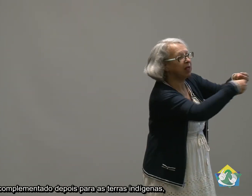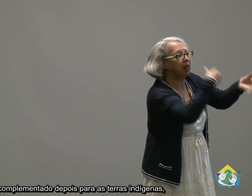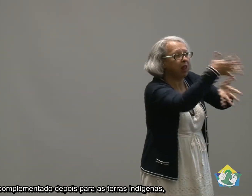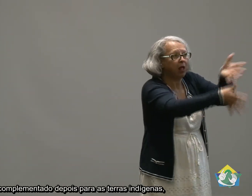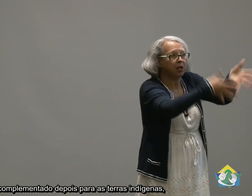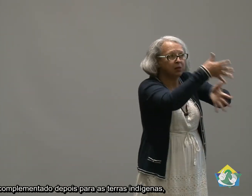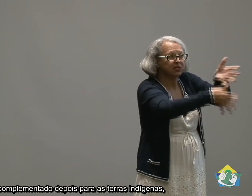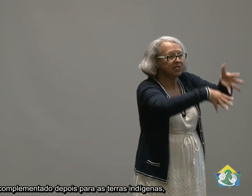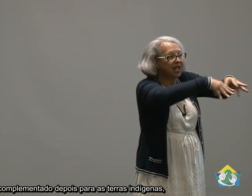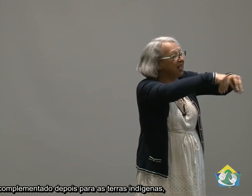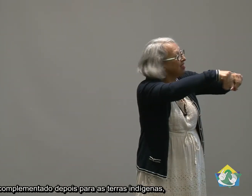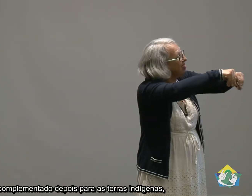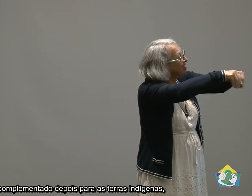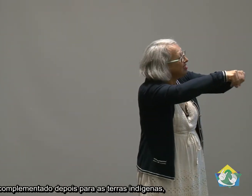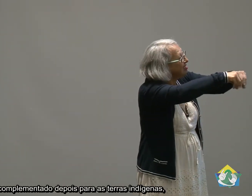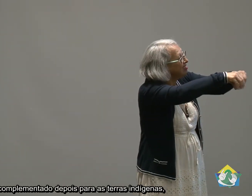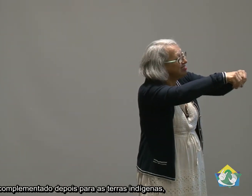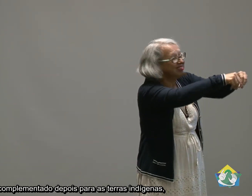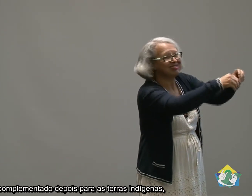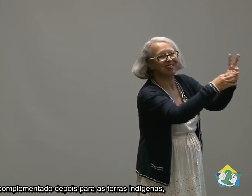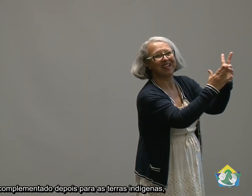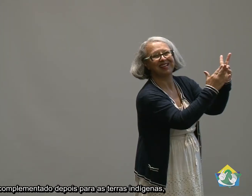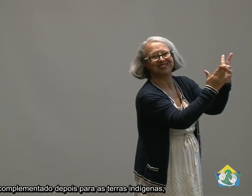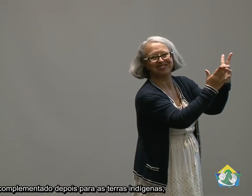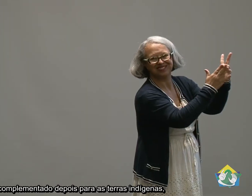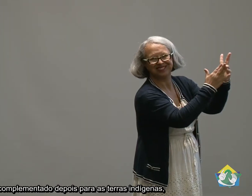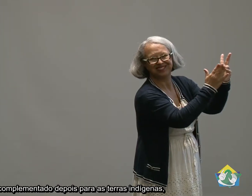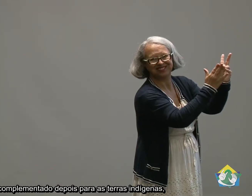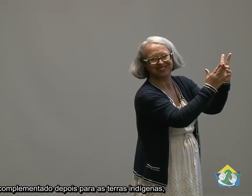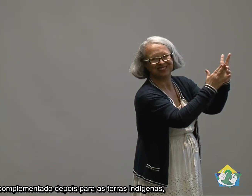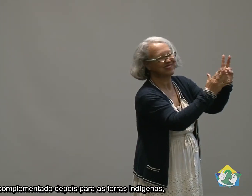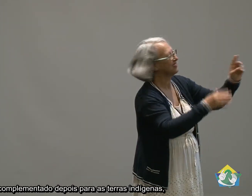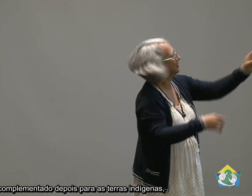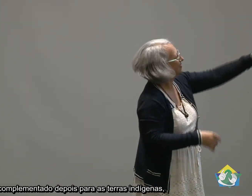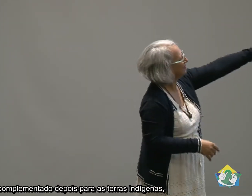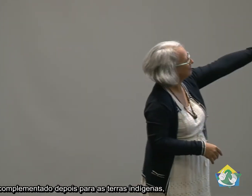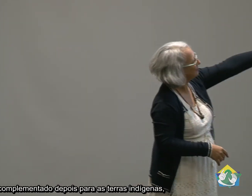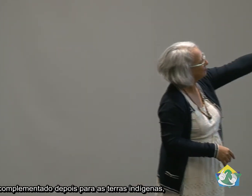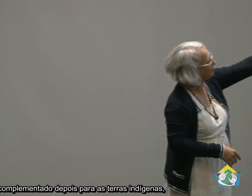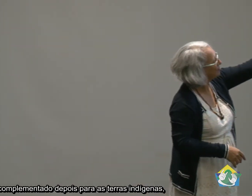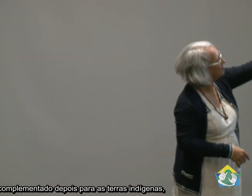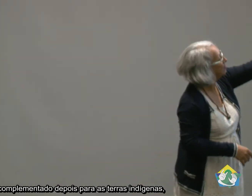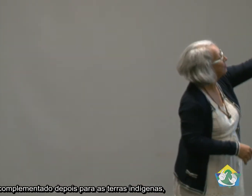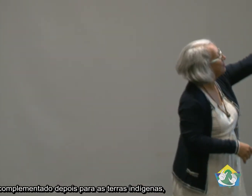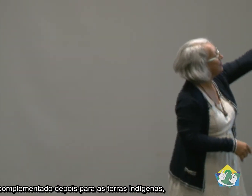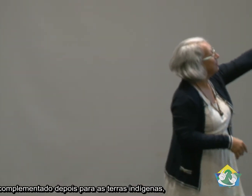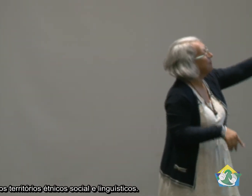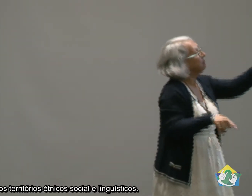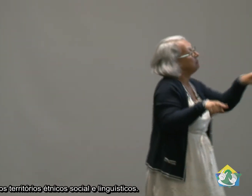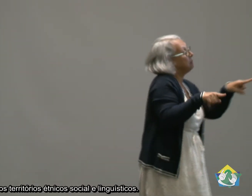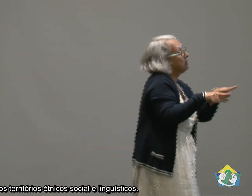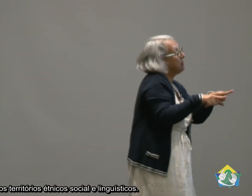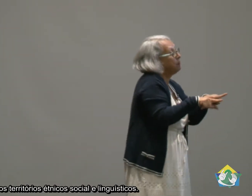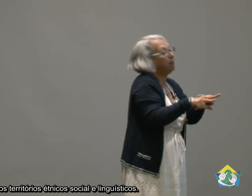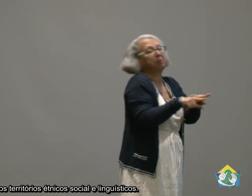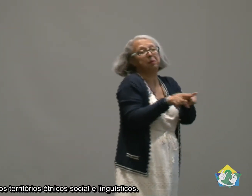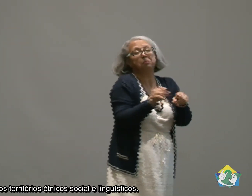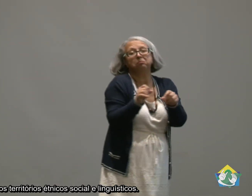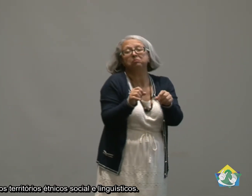que foi complementado depois para as terras indígenas, os territórios